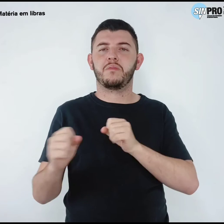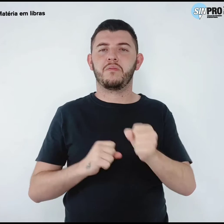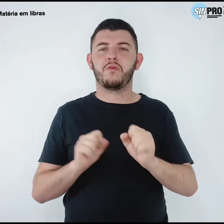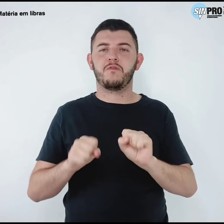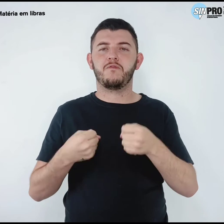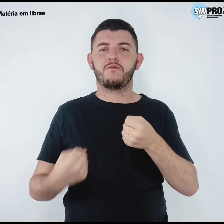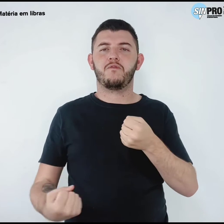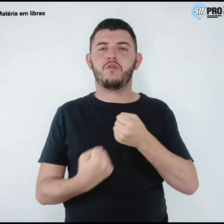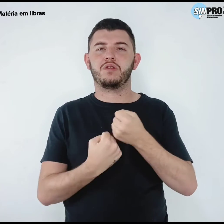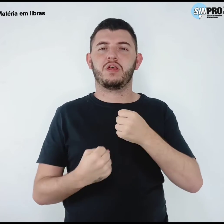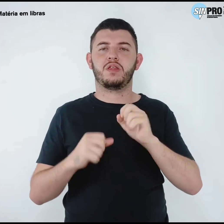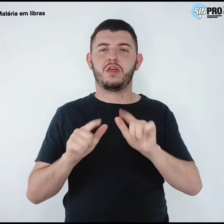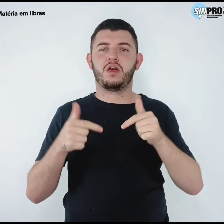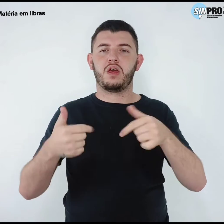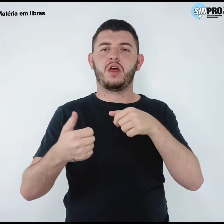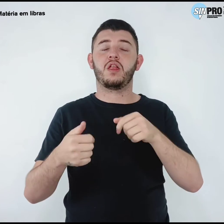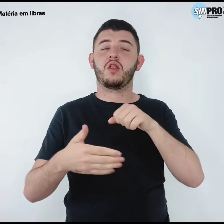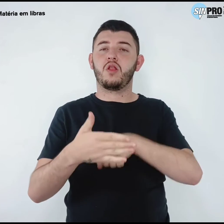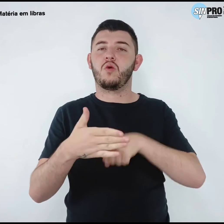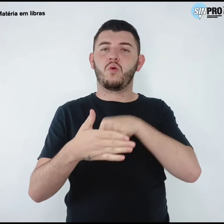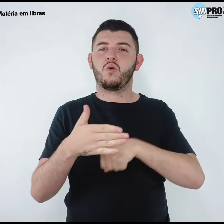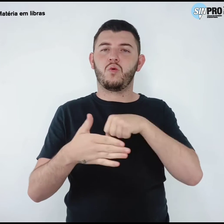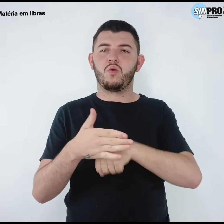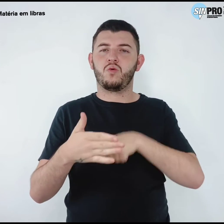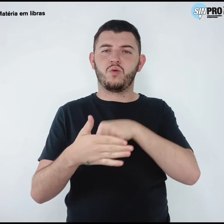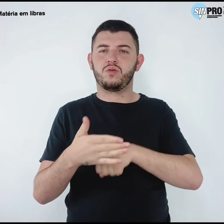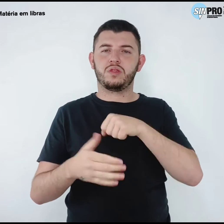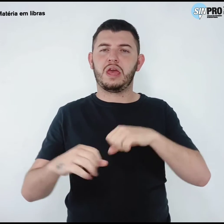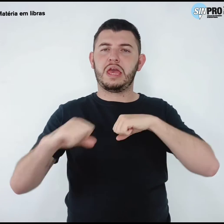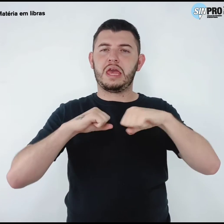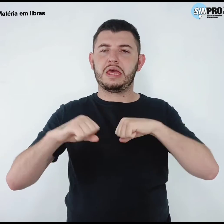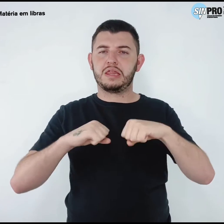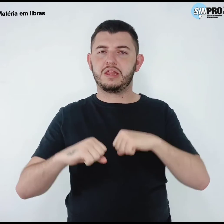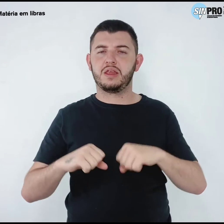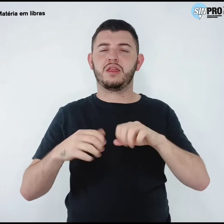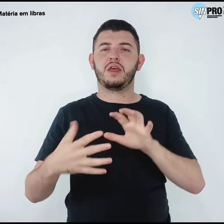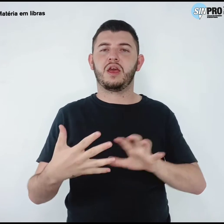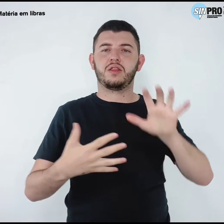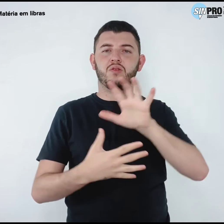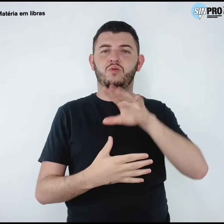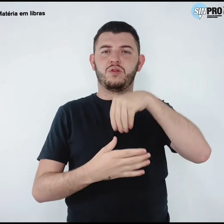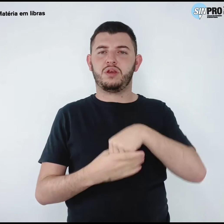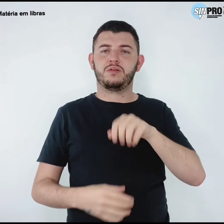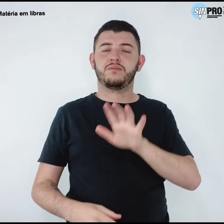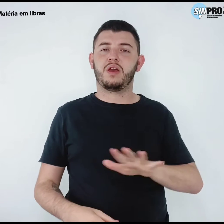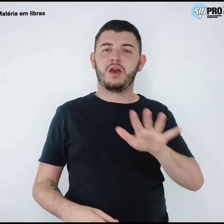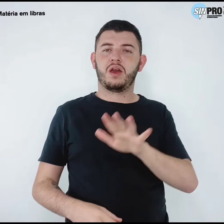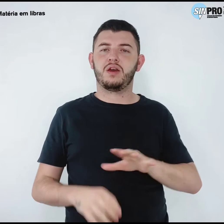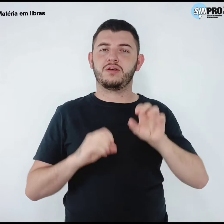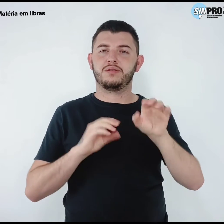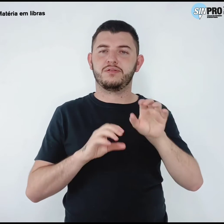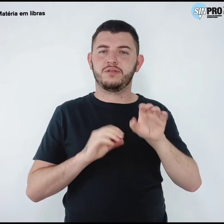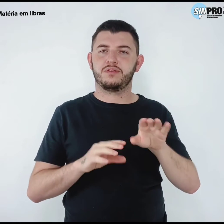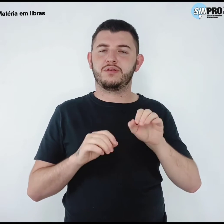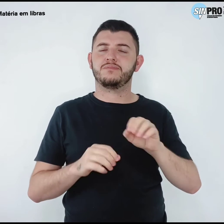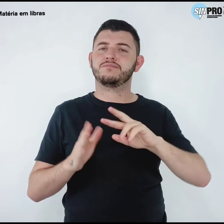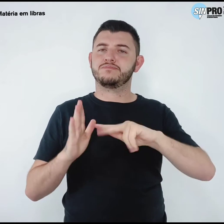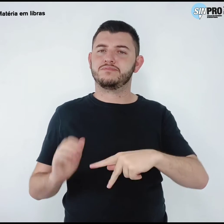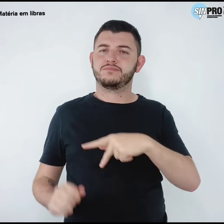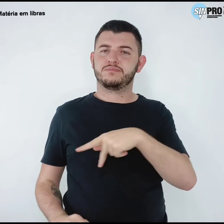fortalecer a luta e resistência da categoria dentro do ambiente educacional, o Sindicato dos